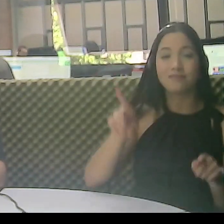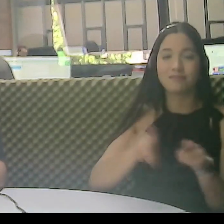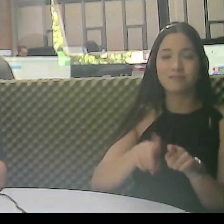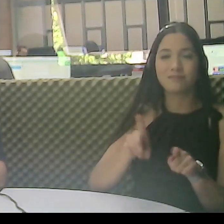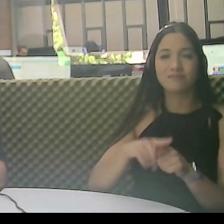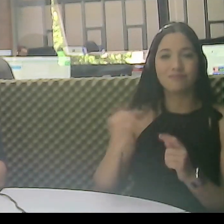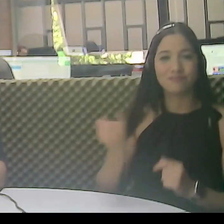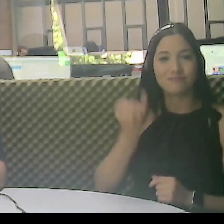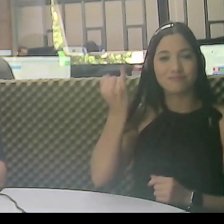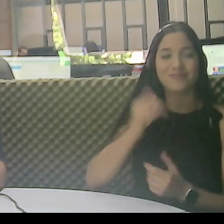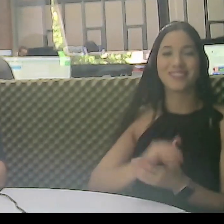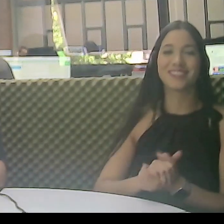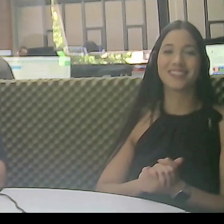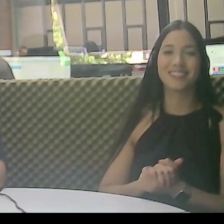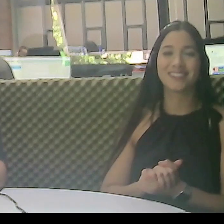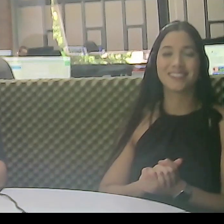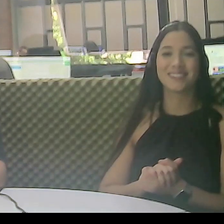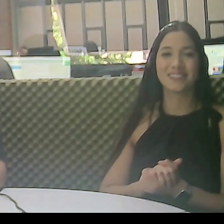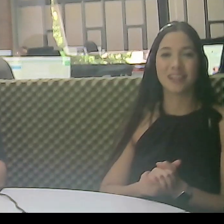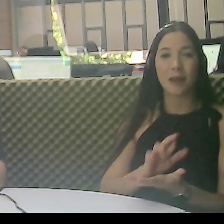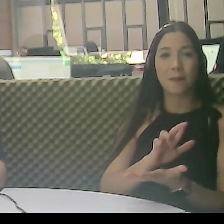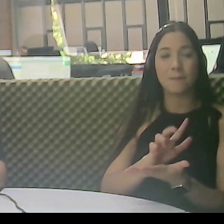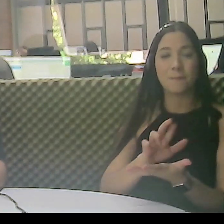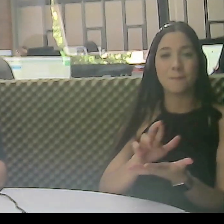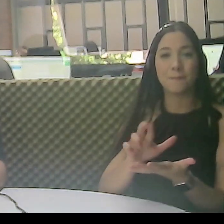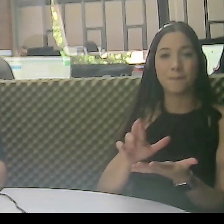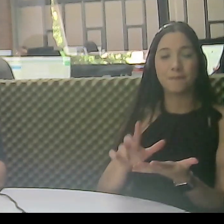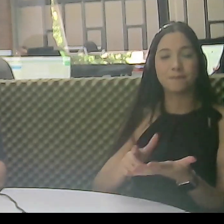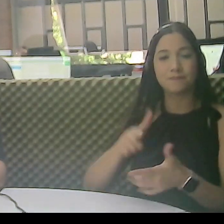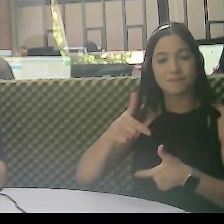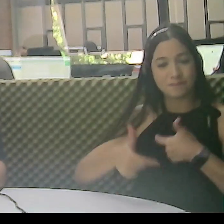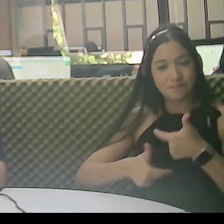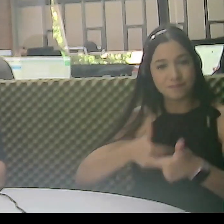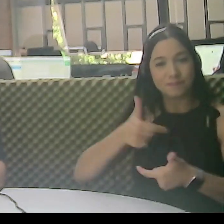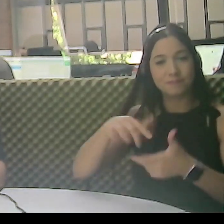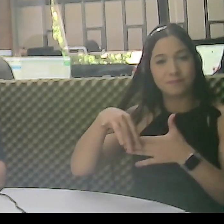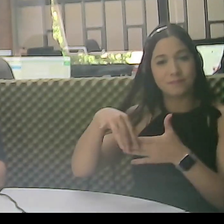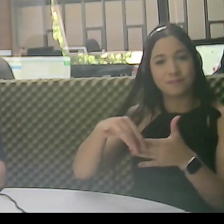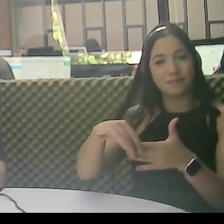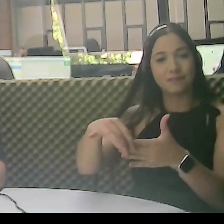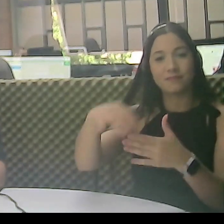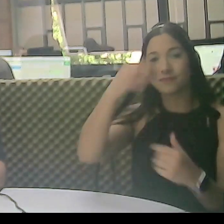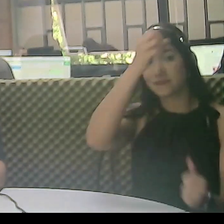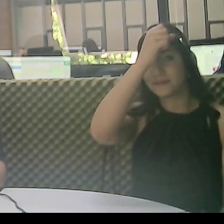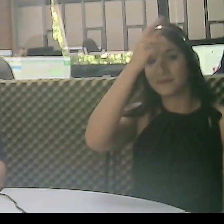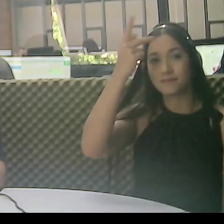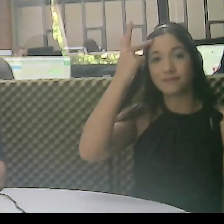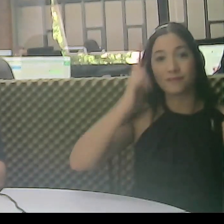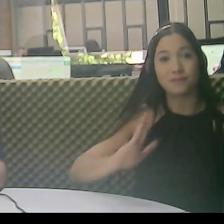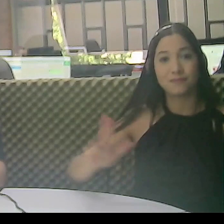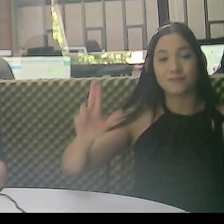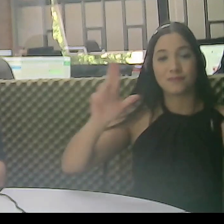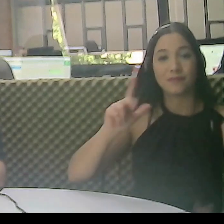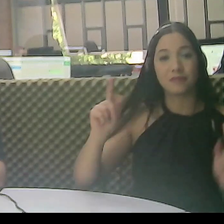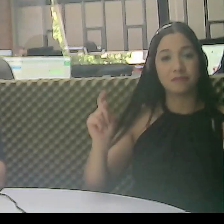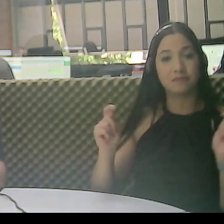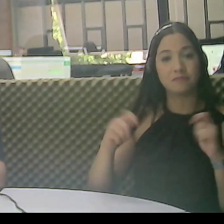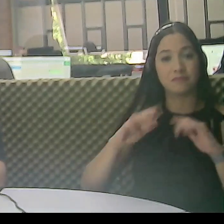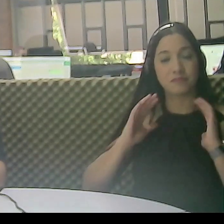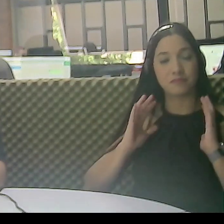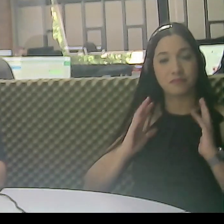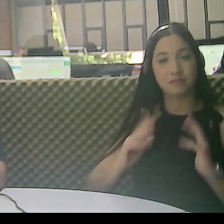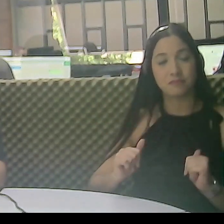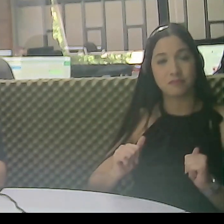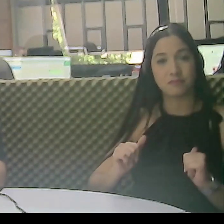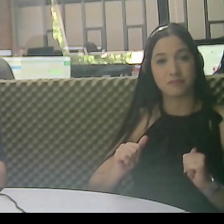entendeu a importância. Diversas frentes de trabalho são conduzidas pela Prefeitura de Uberlândia para garantir limpeza